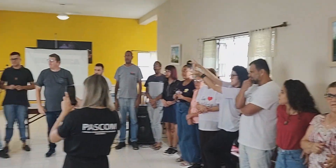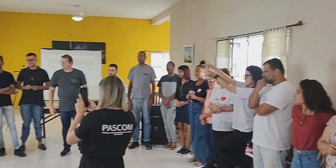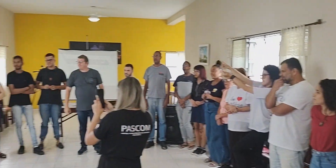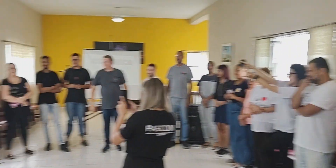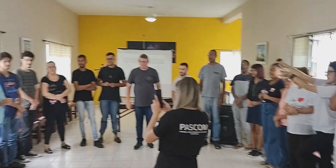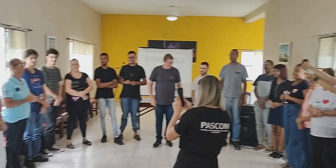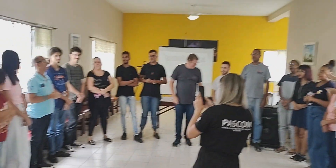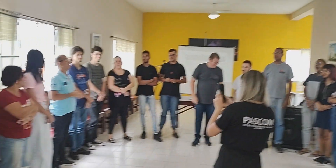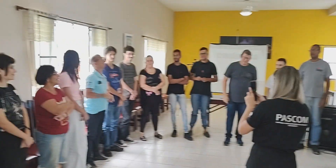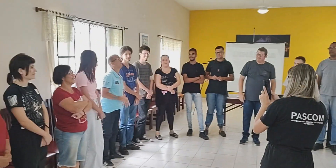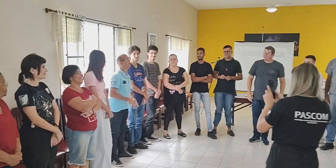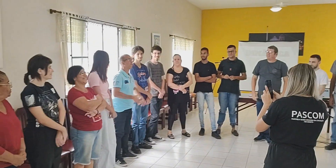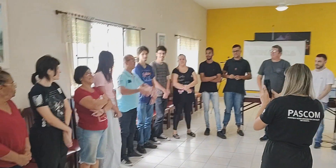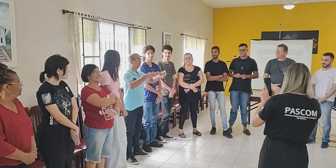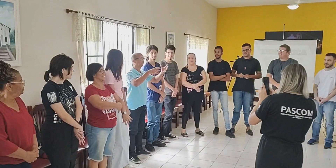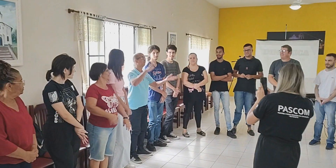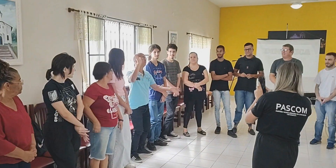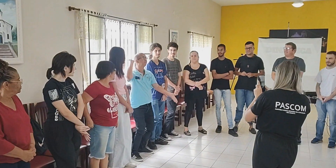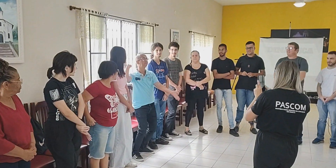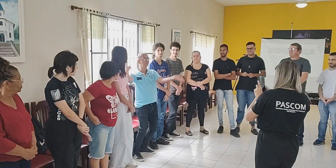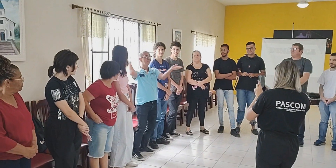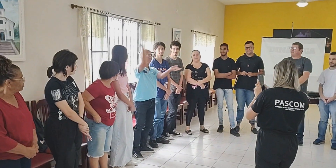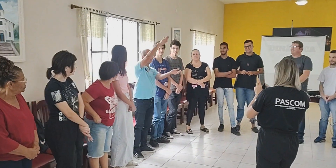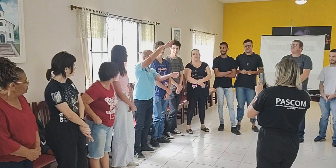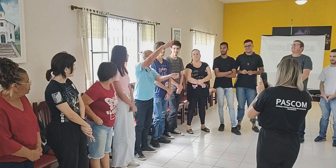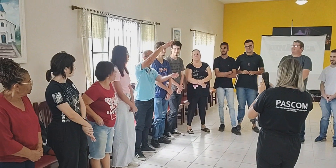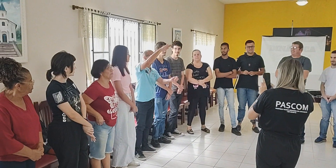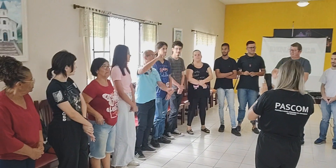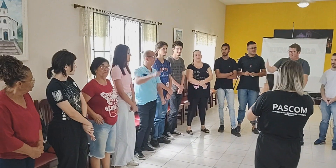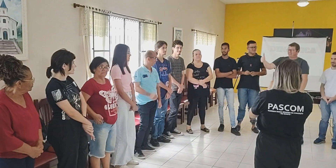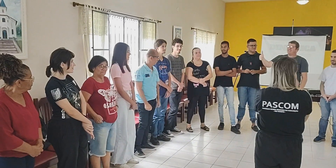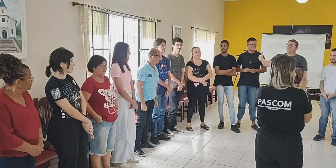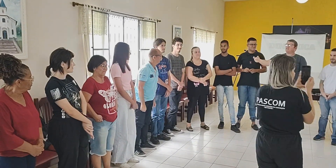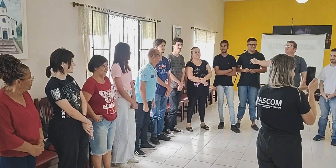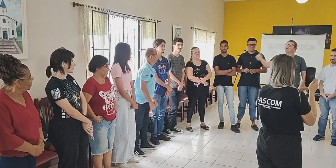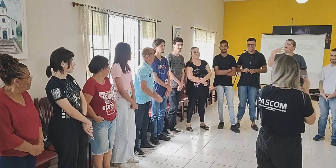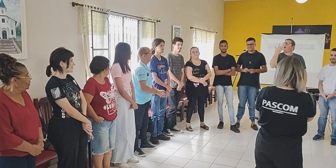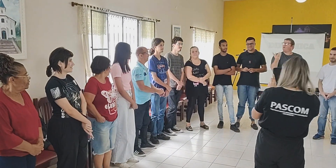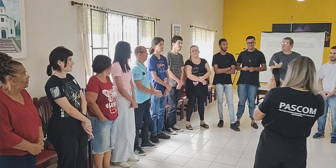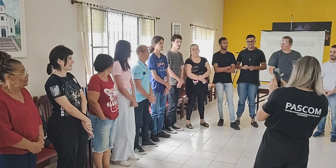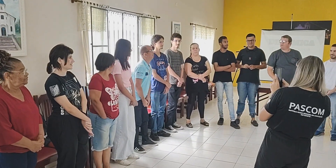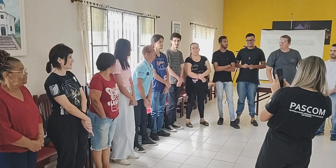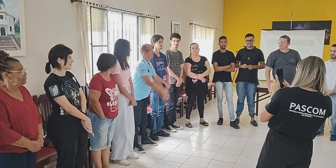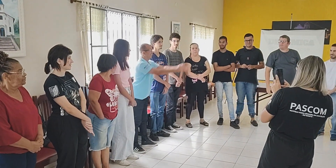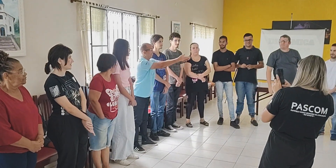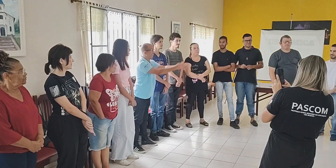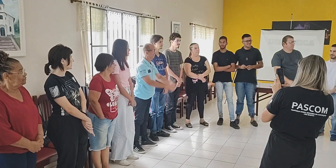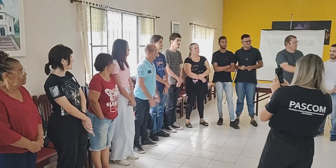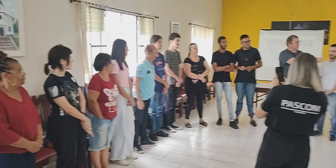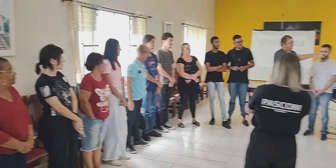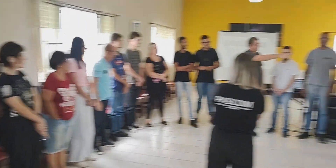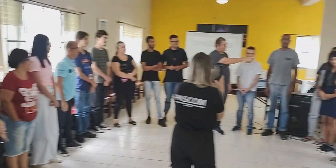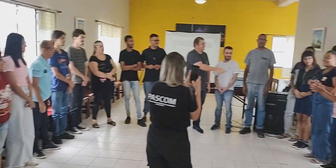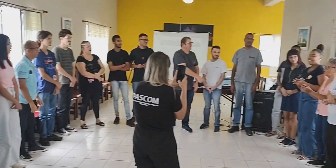interesses em aprender a língua brasileira de sinais para participar desse universo silencioso. Confira alguns